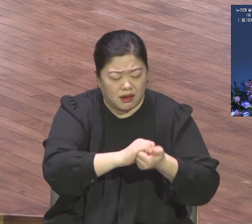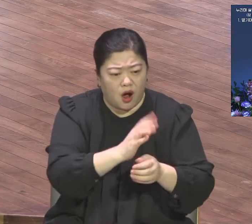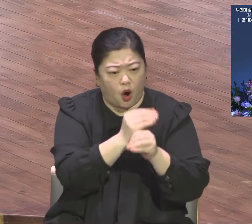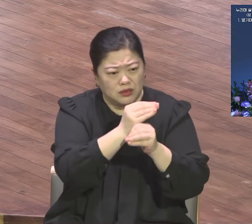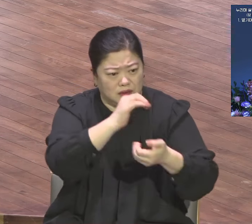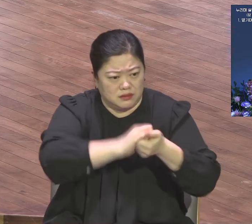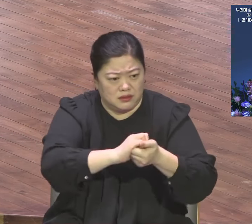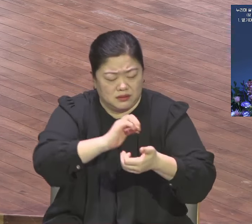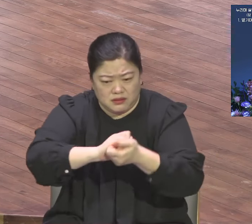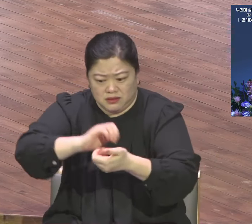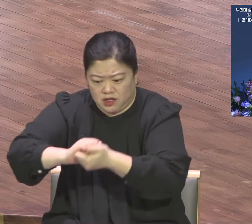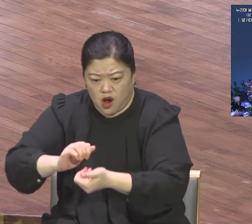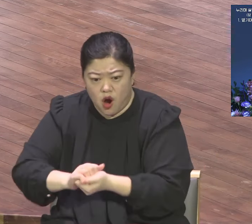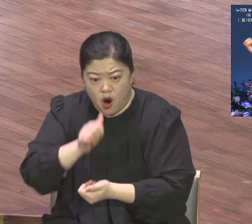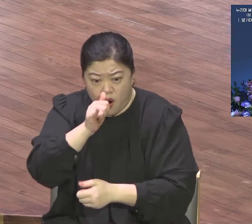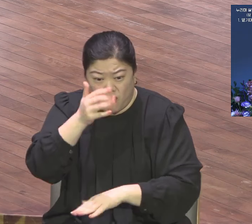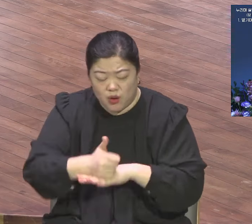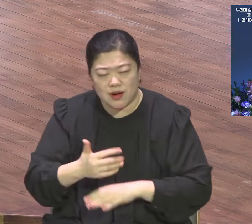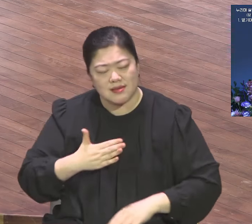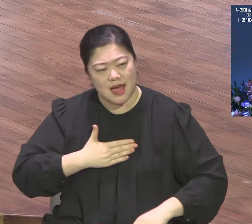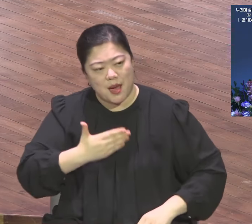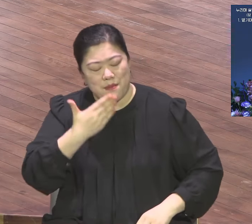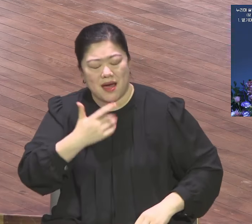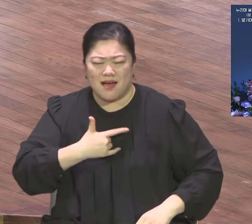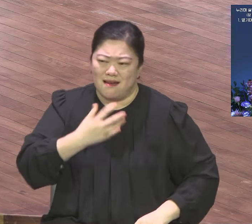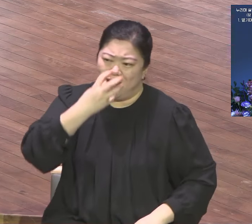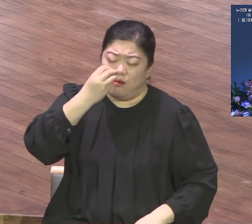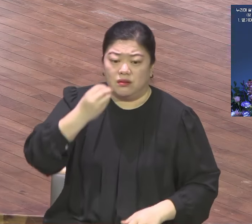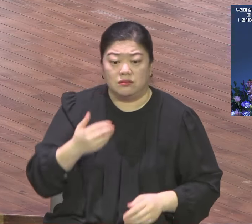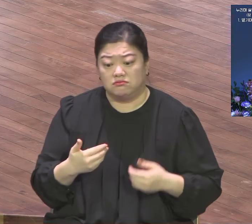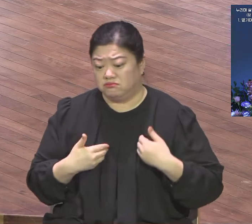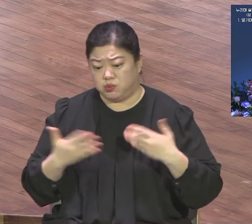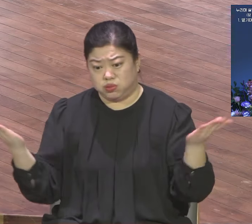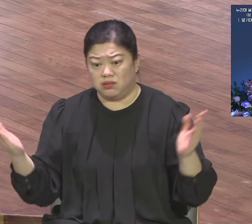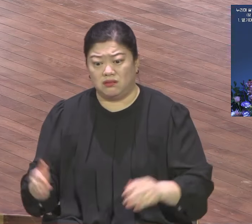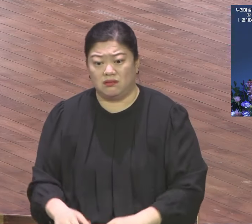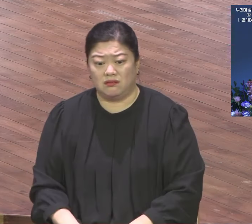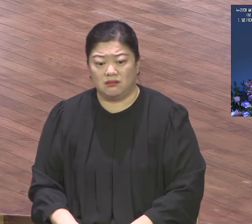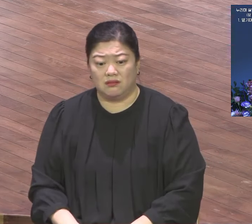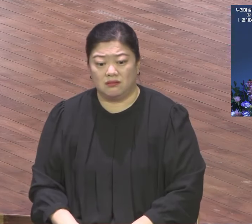하나님이 영혼 내려가버리면 아무것도 없다니까.